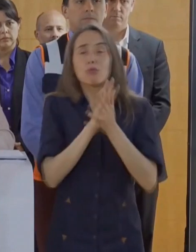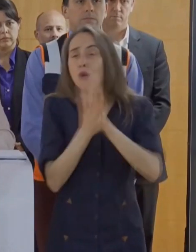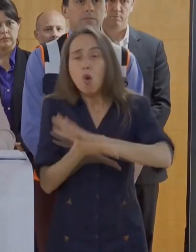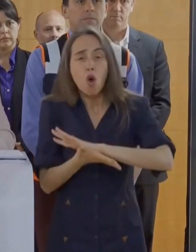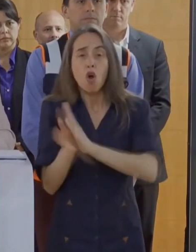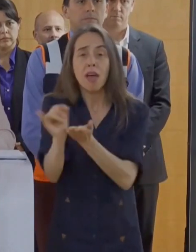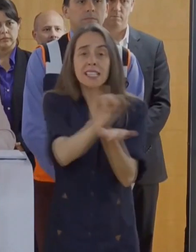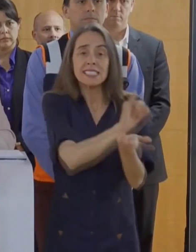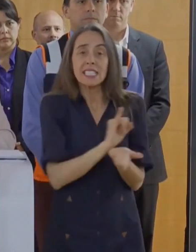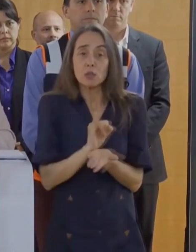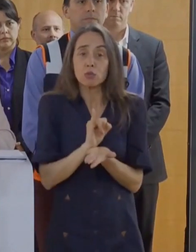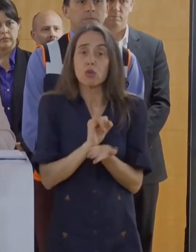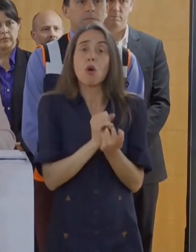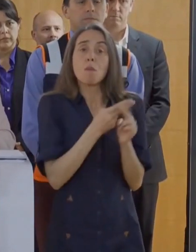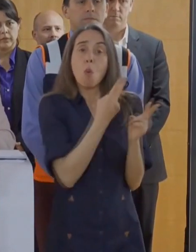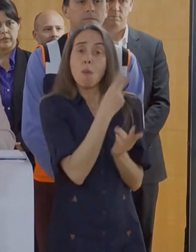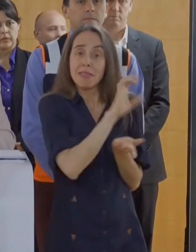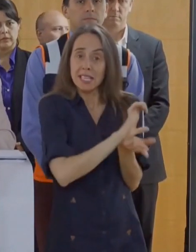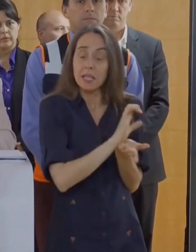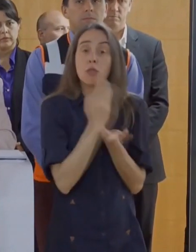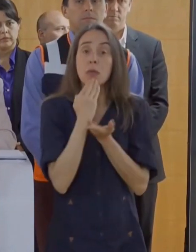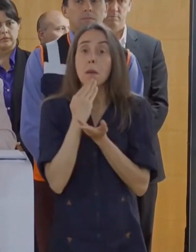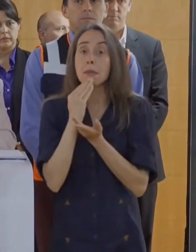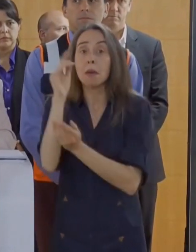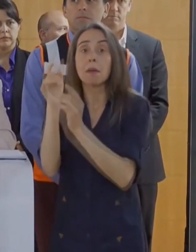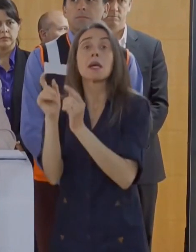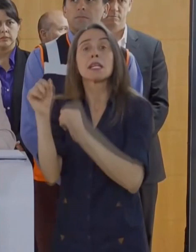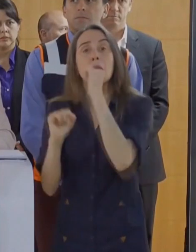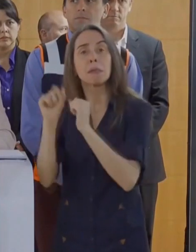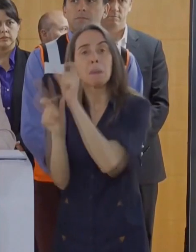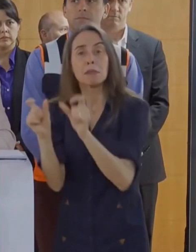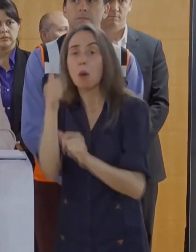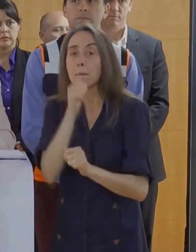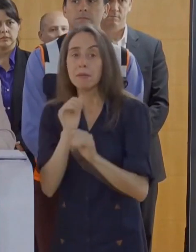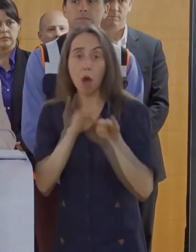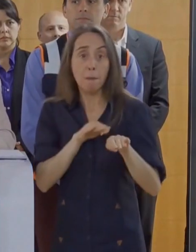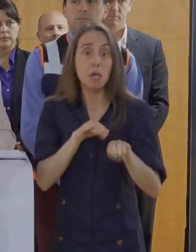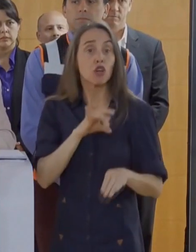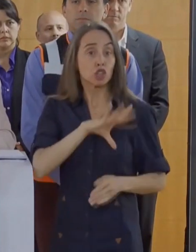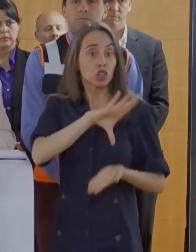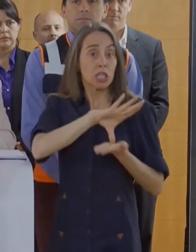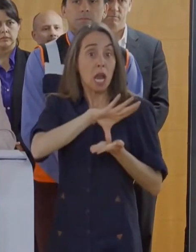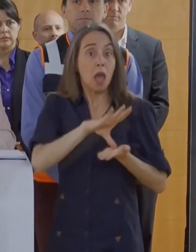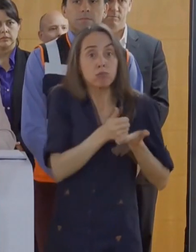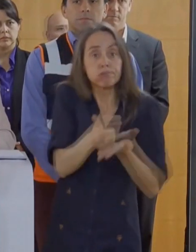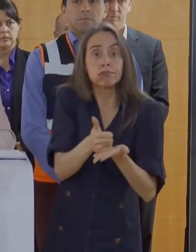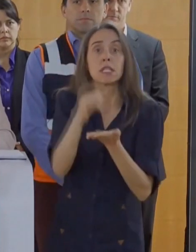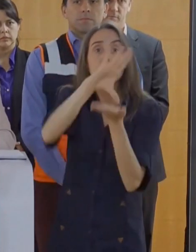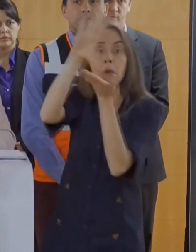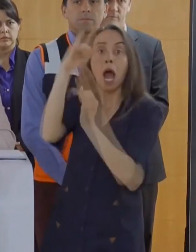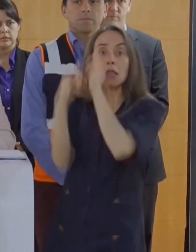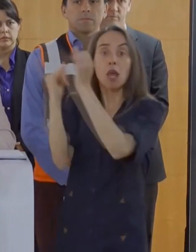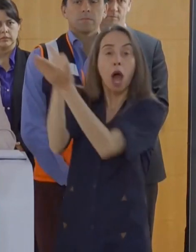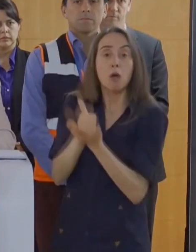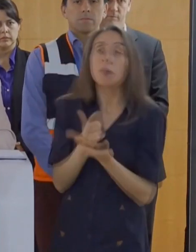la institucionalidad pública y también del apoyo privado que se ha desarrollado nacional y también internacional, es para que en